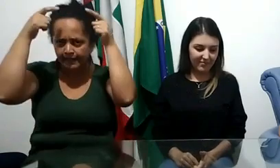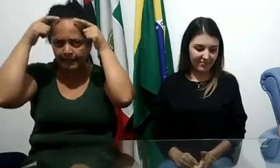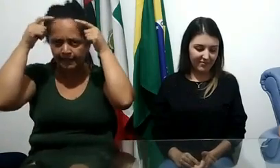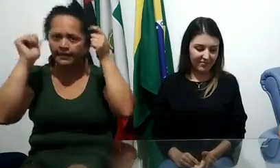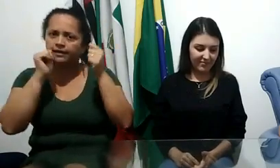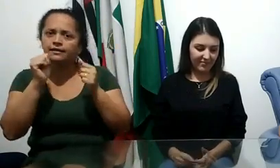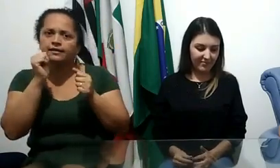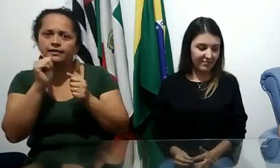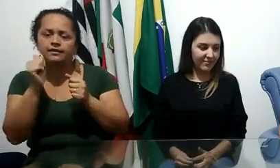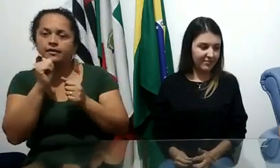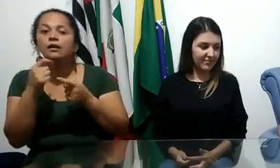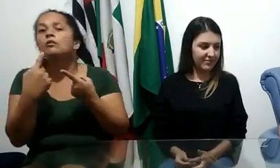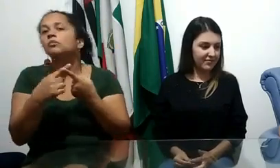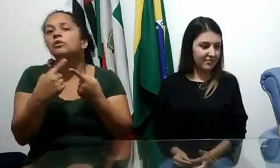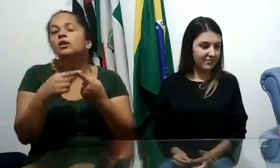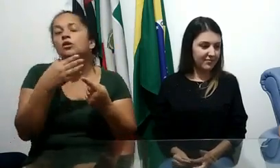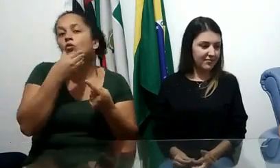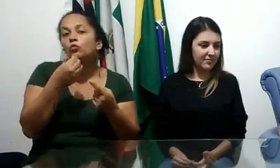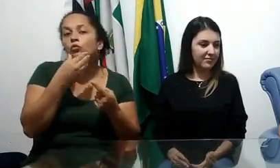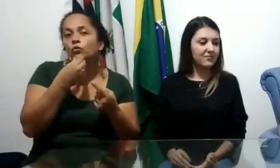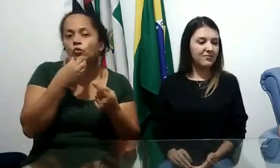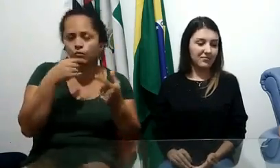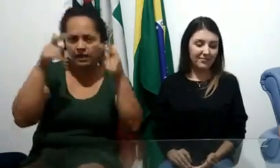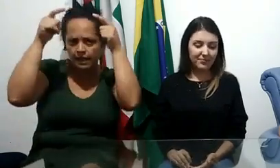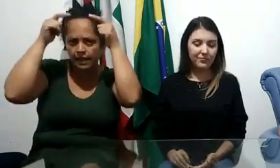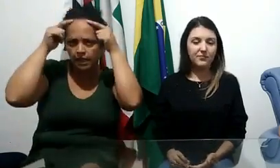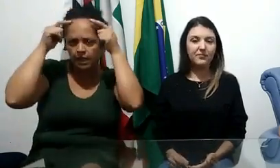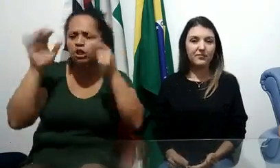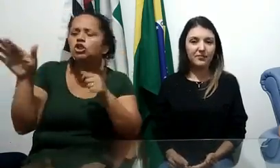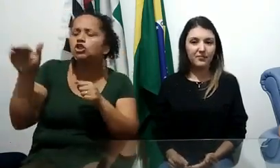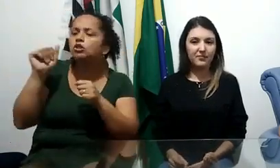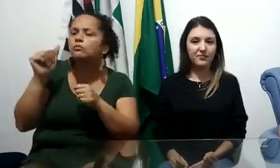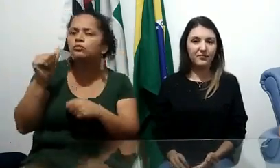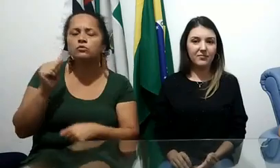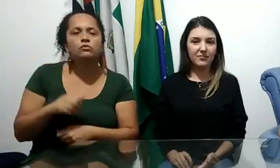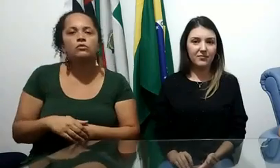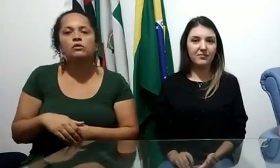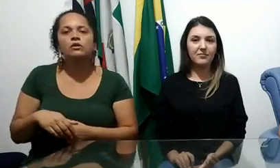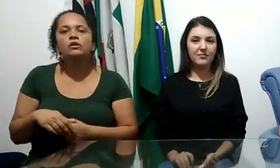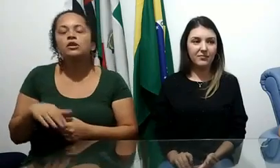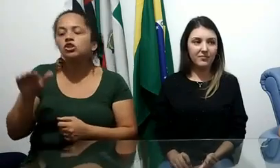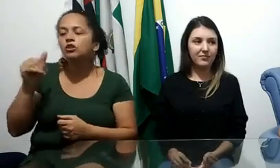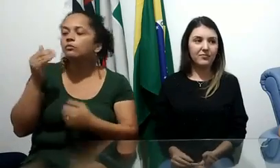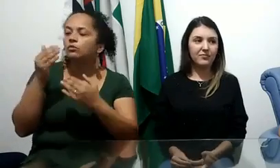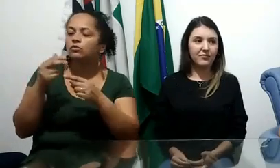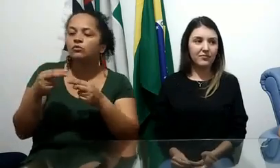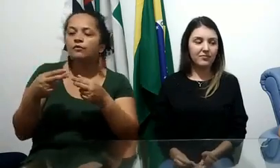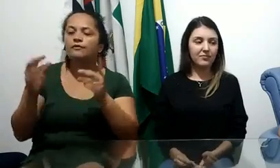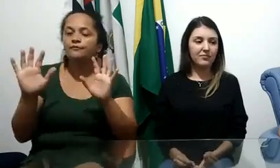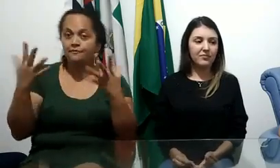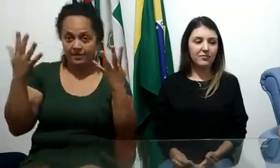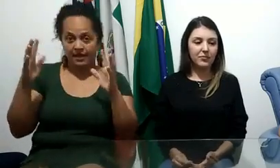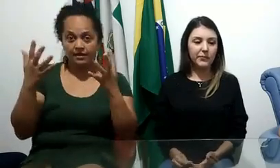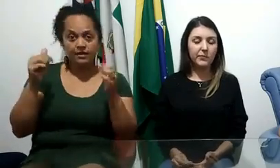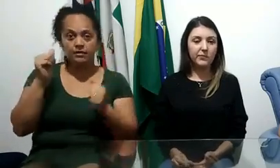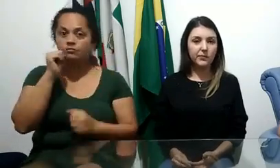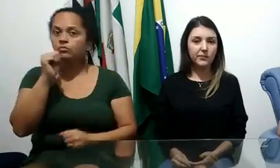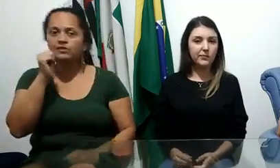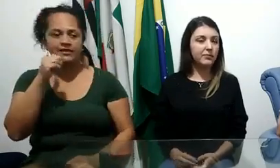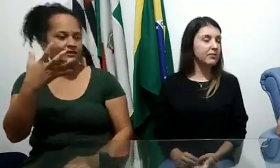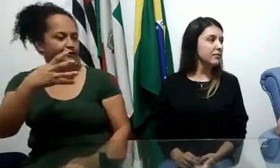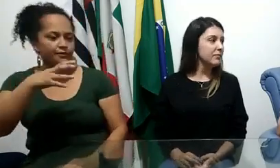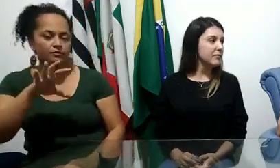o chamou, ele estava dando um banquete, ele chamou ela para ir lá no banquete e ela não foi. Ela desobedeceu, ela não quis ir. A